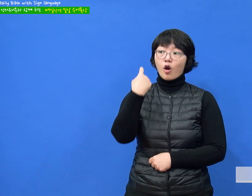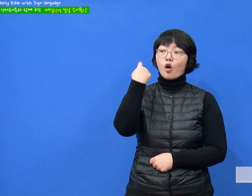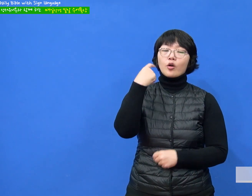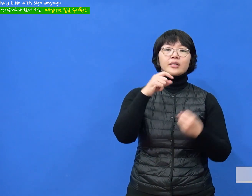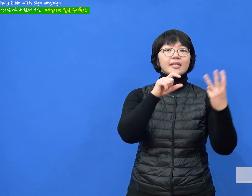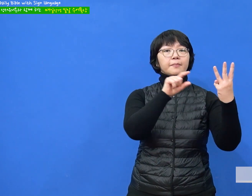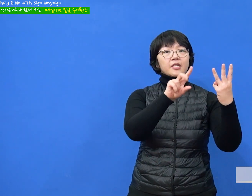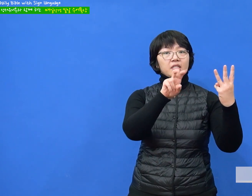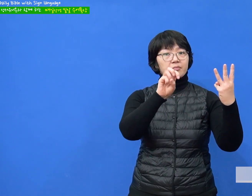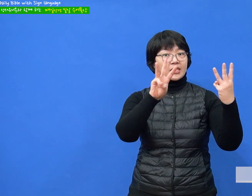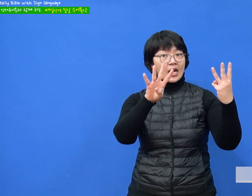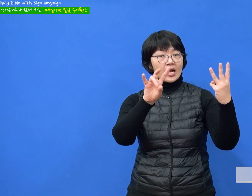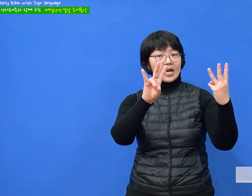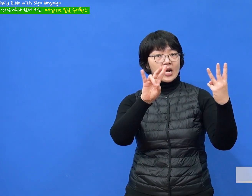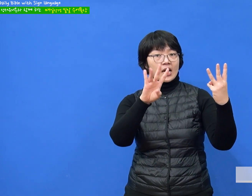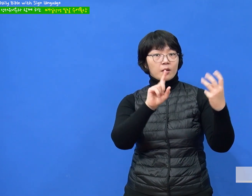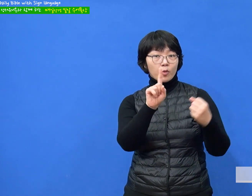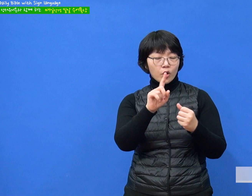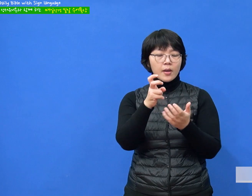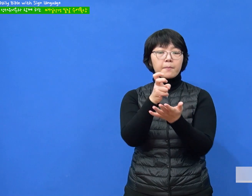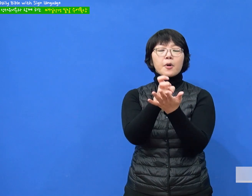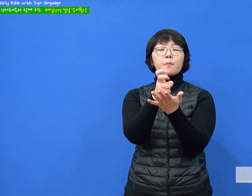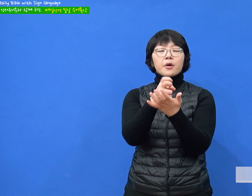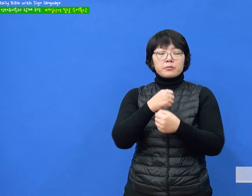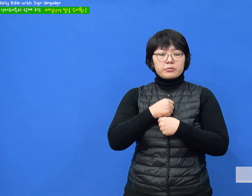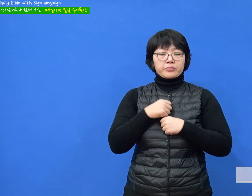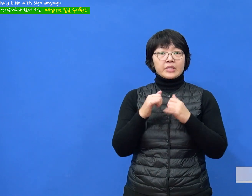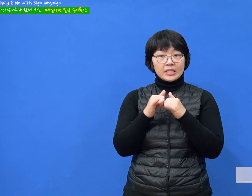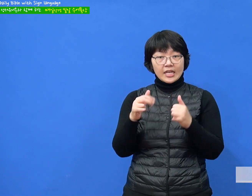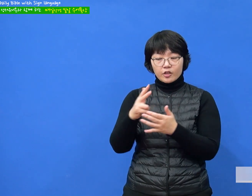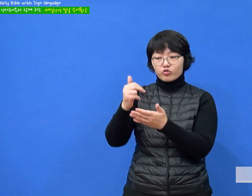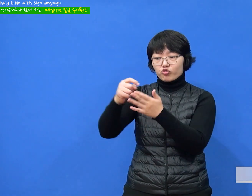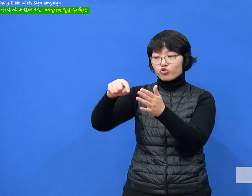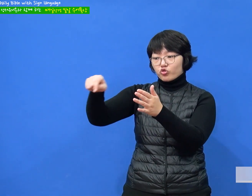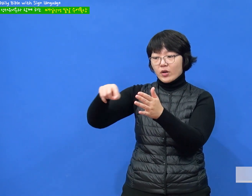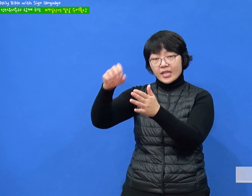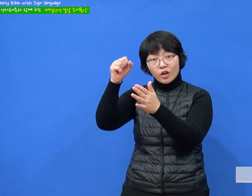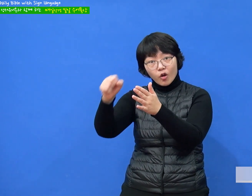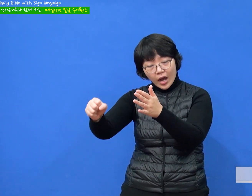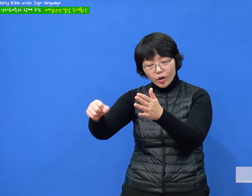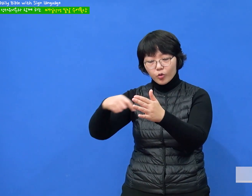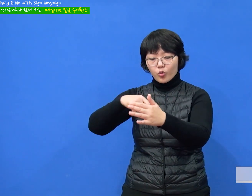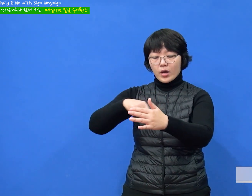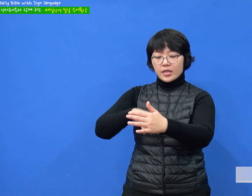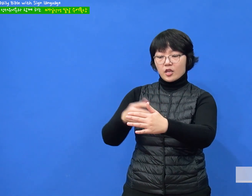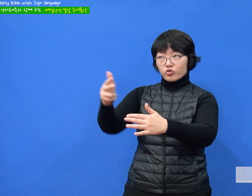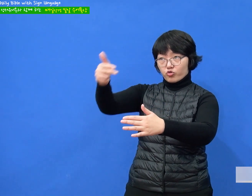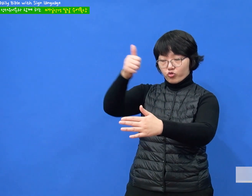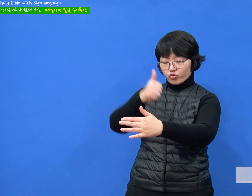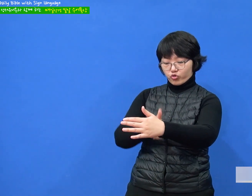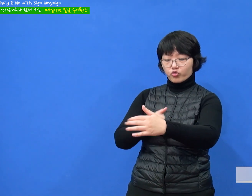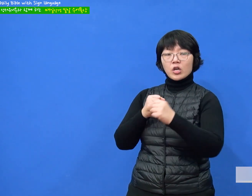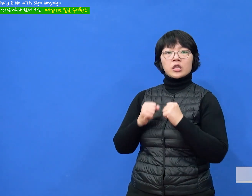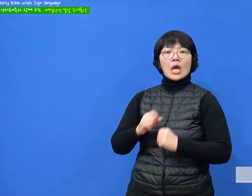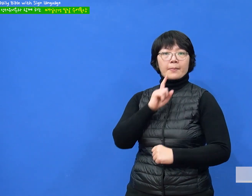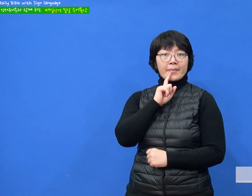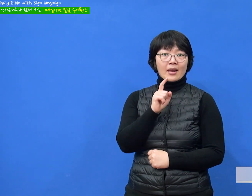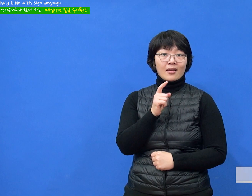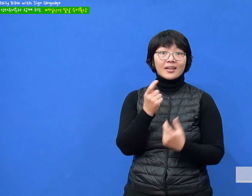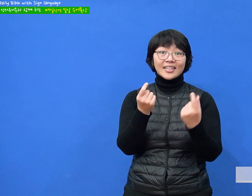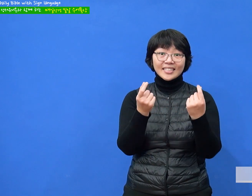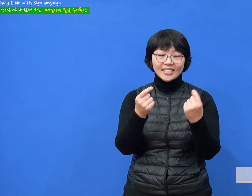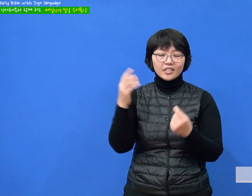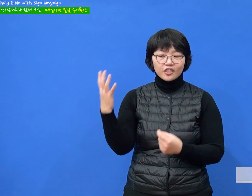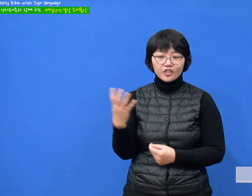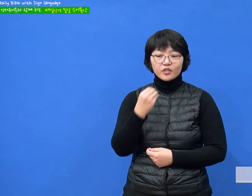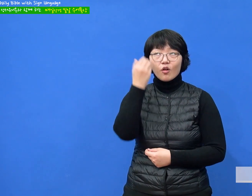24절을 보면 그의 계명을 지키는 자는 주 안에 거하고 주는 그 안에 거하시나니 우리에게 주신